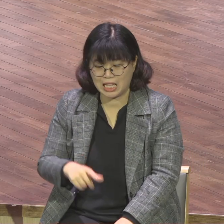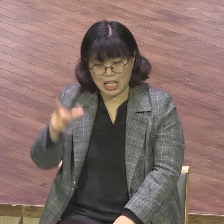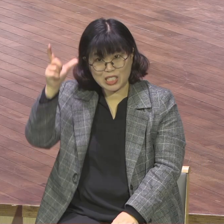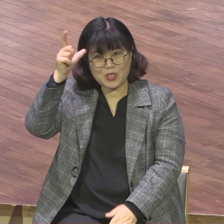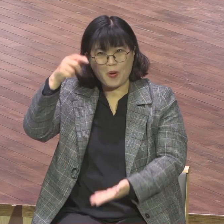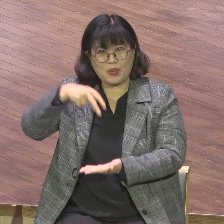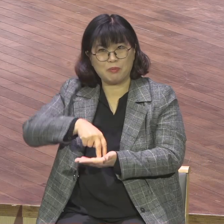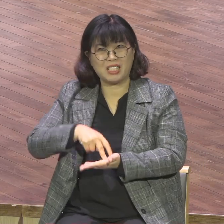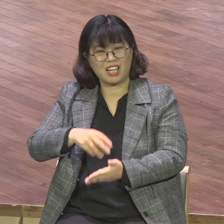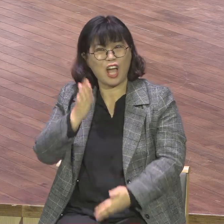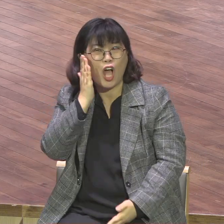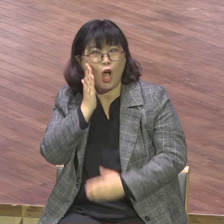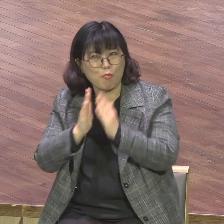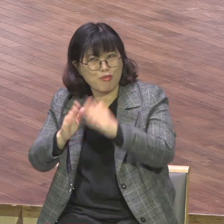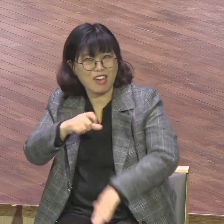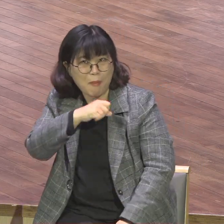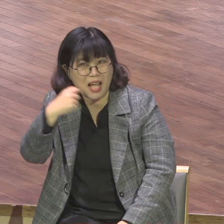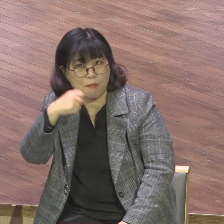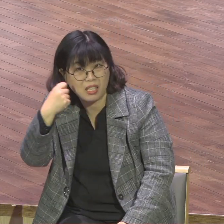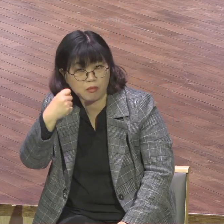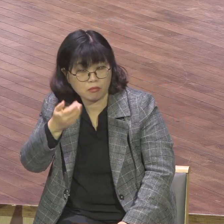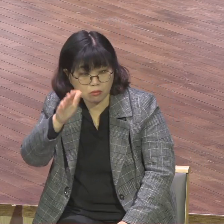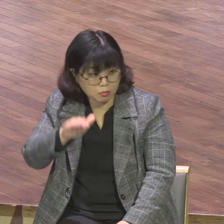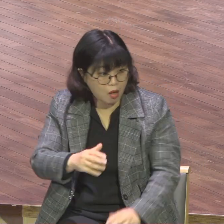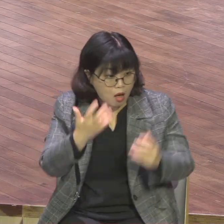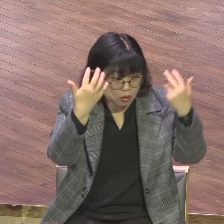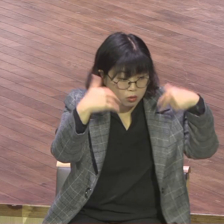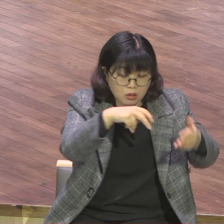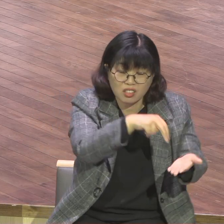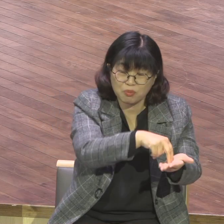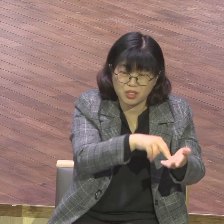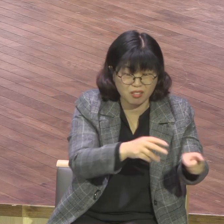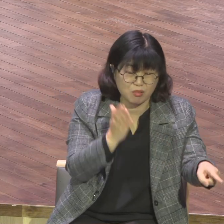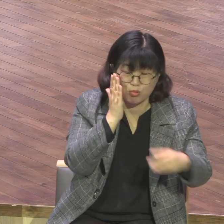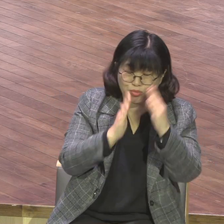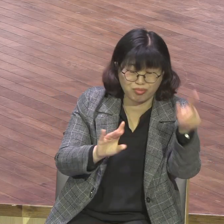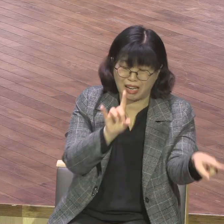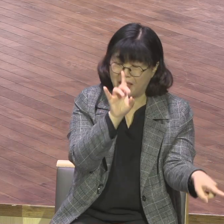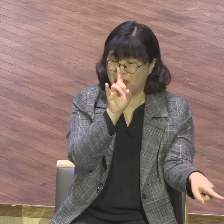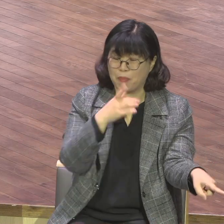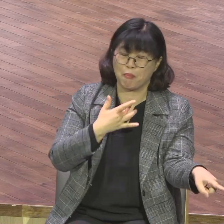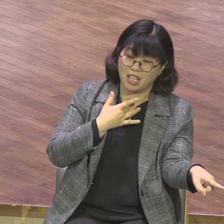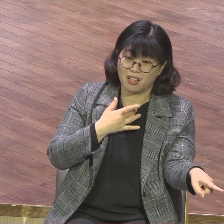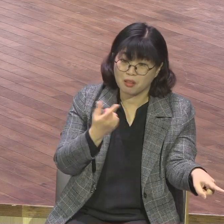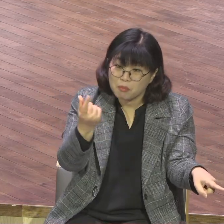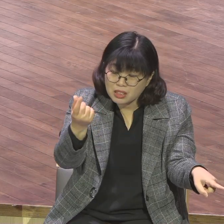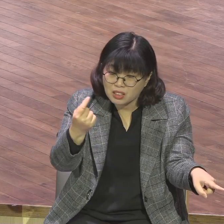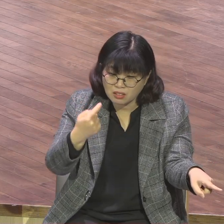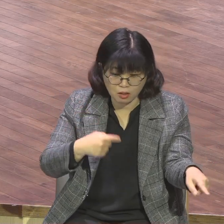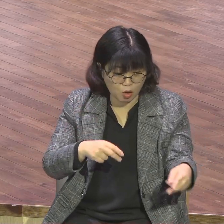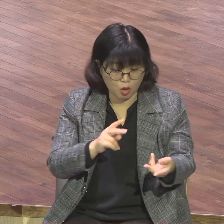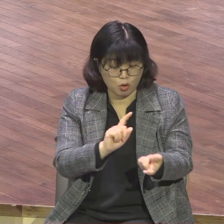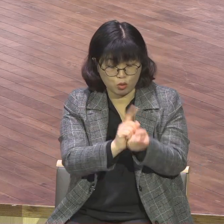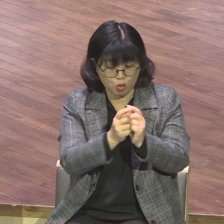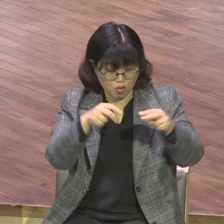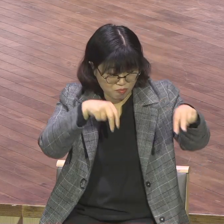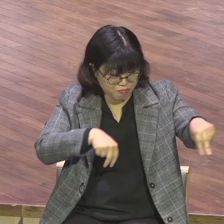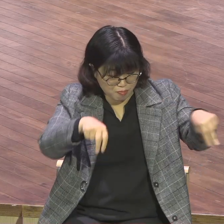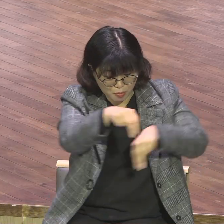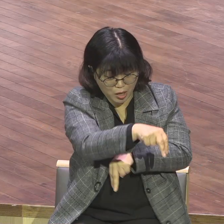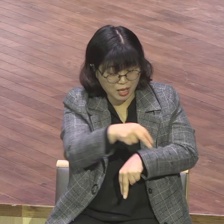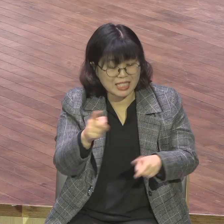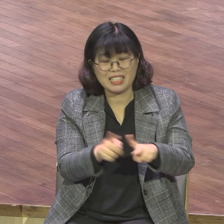입장에서 나로서는 최선을 다했다. 이게 뭐요? 창세기 3장의 자기중심적